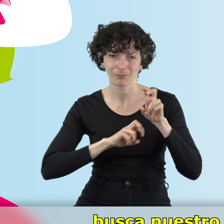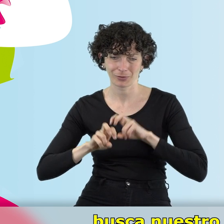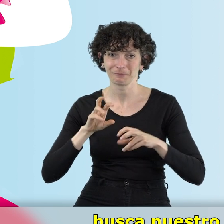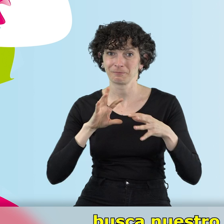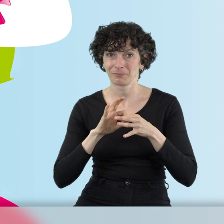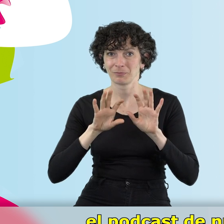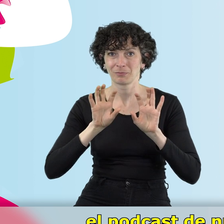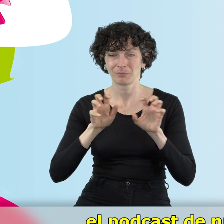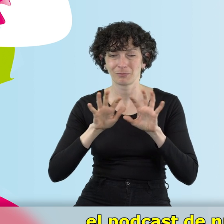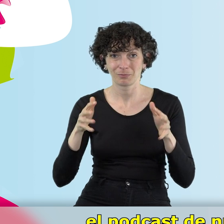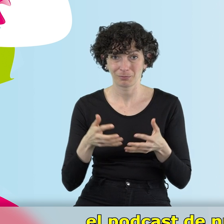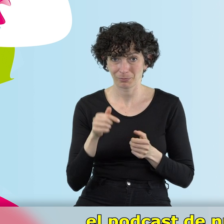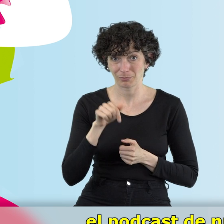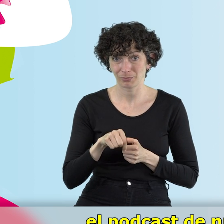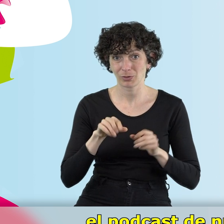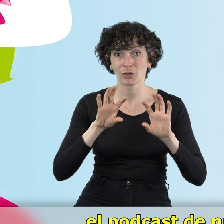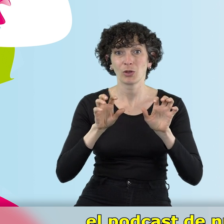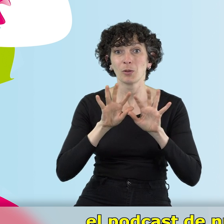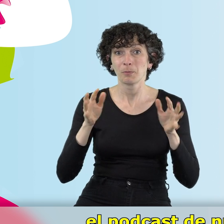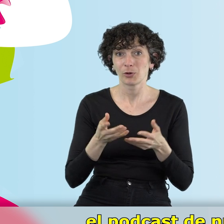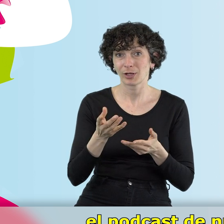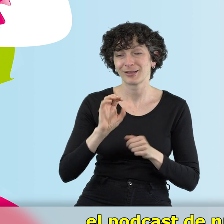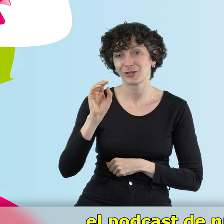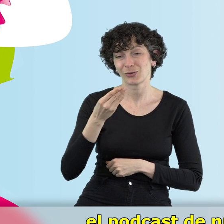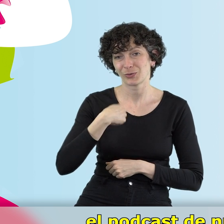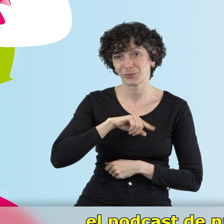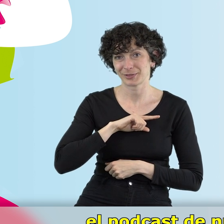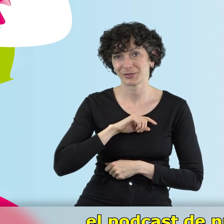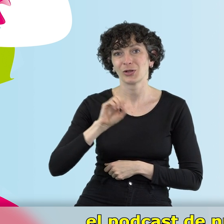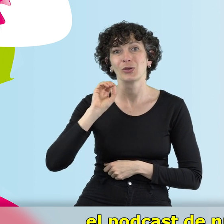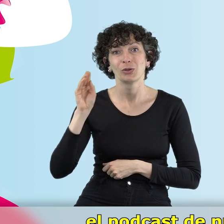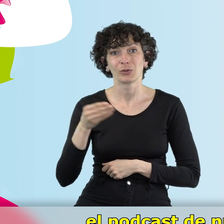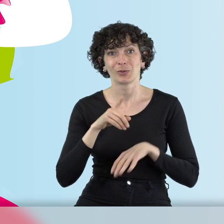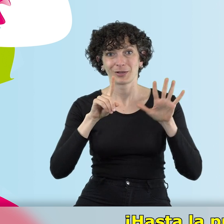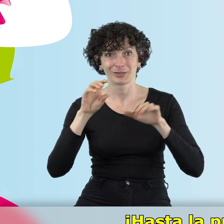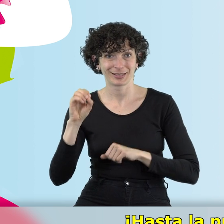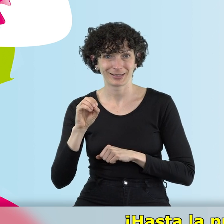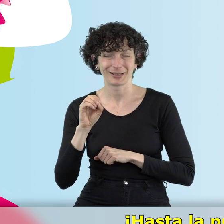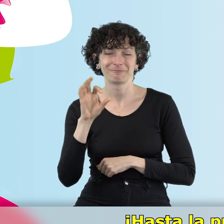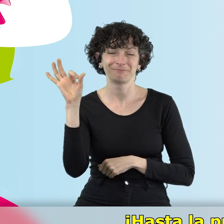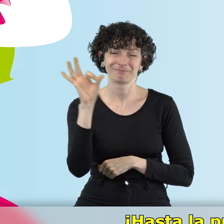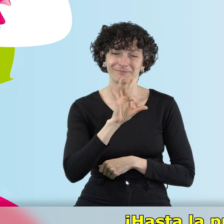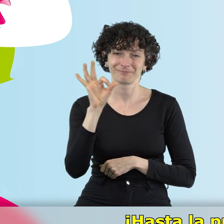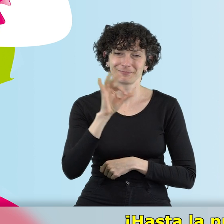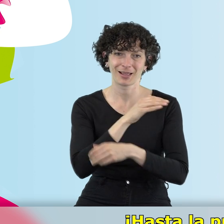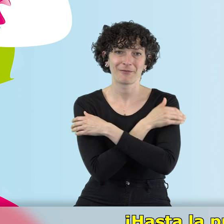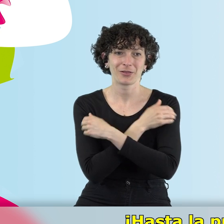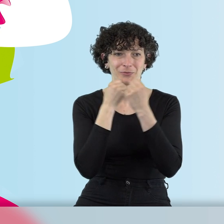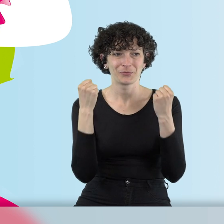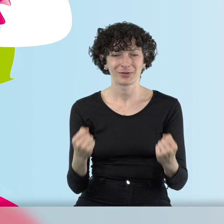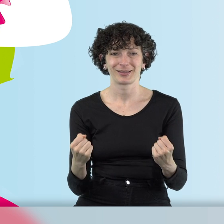de este podcast, el podcast de nuestro club, el Club de los 60. Hasta la próxima.